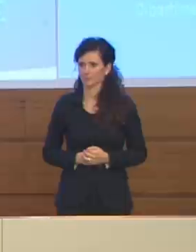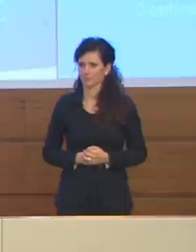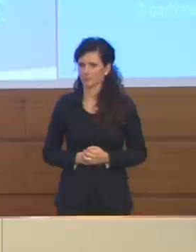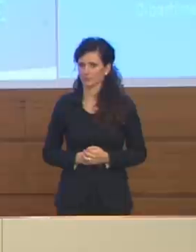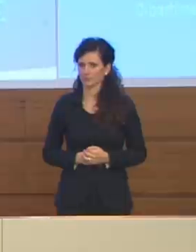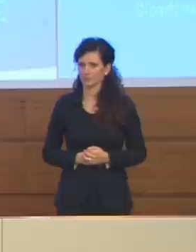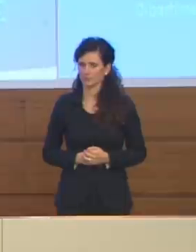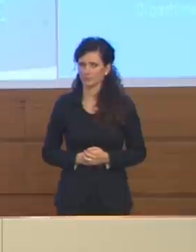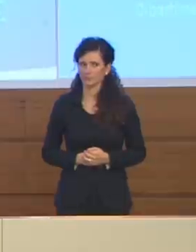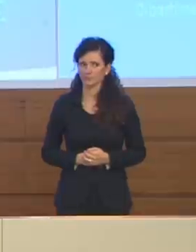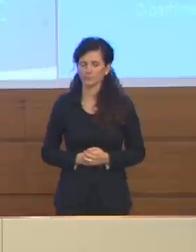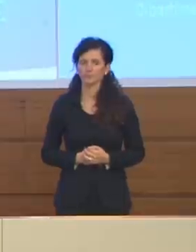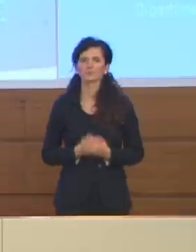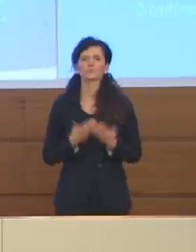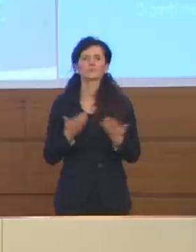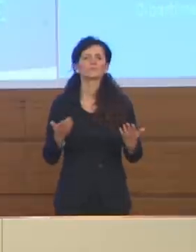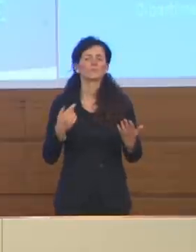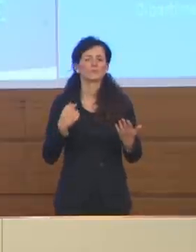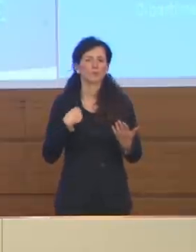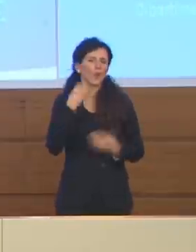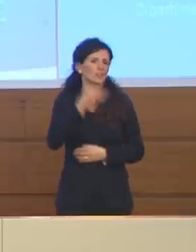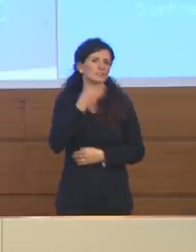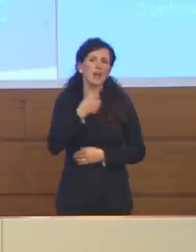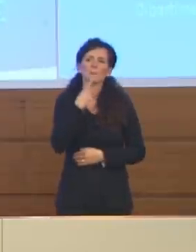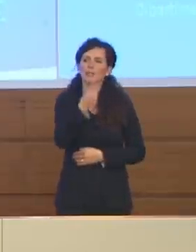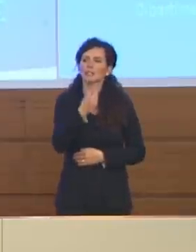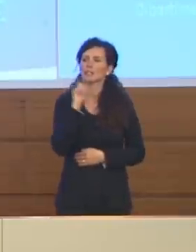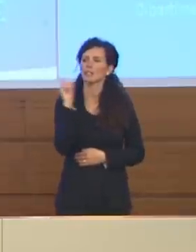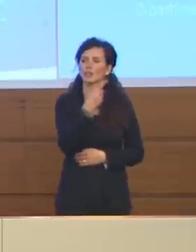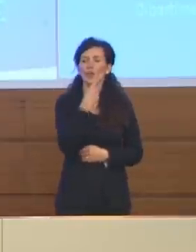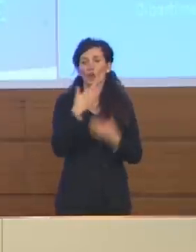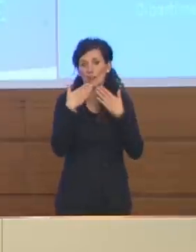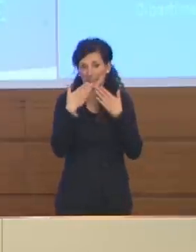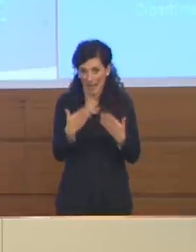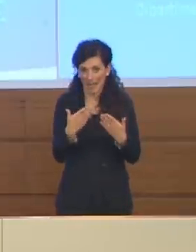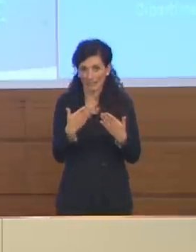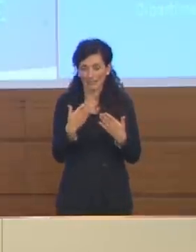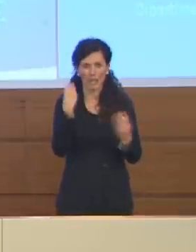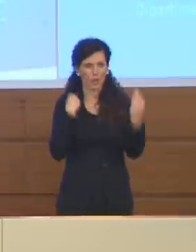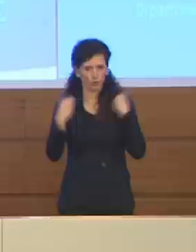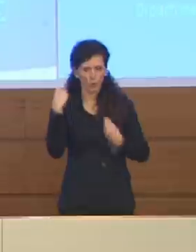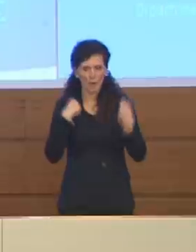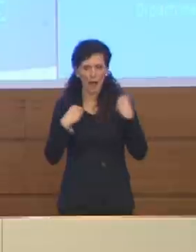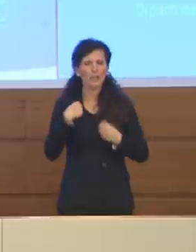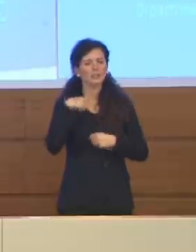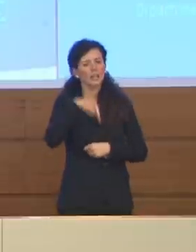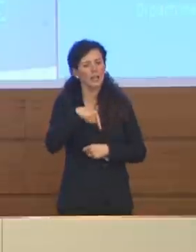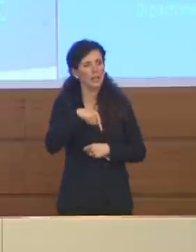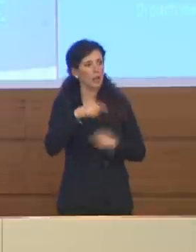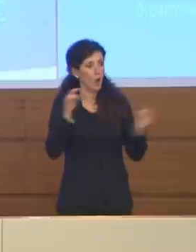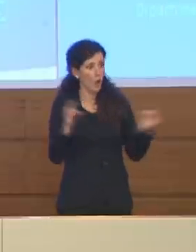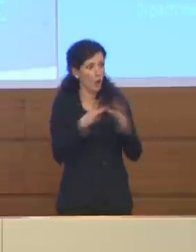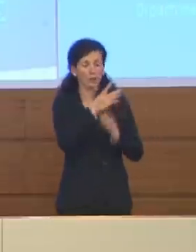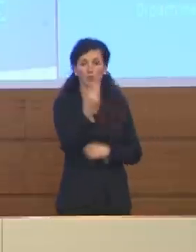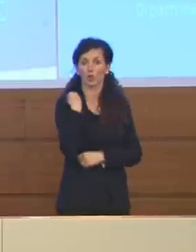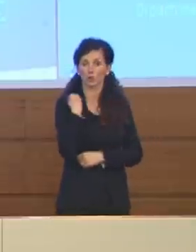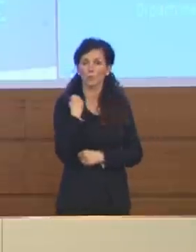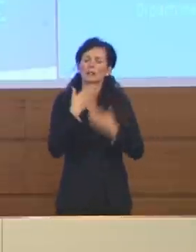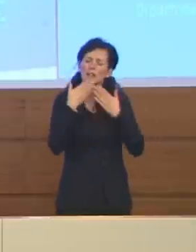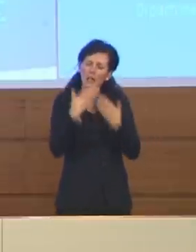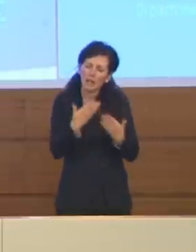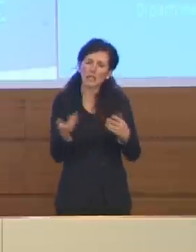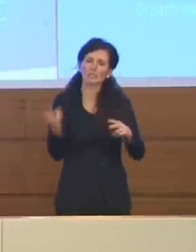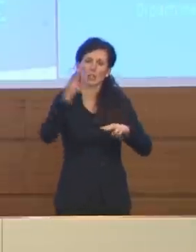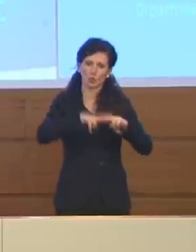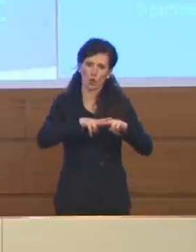se io di solito e ringrazio sempre per le domande stavolta la ringrazio doppiamente per due